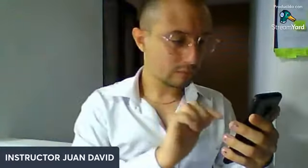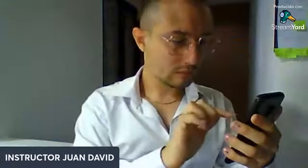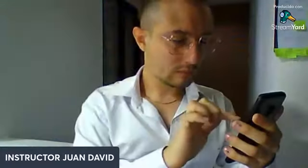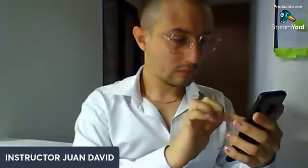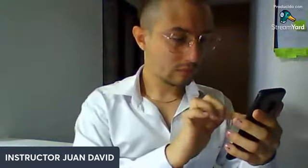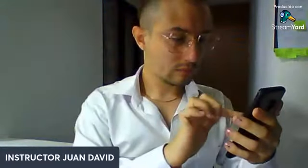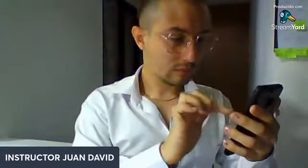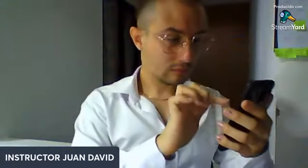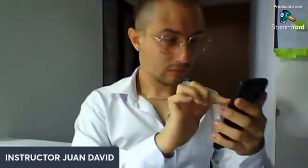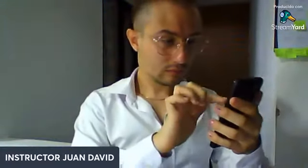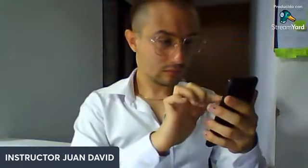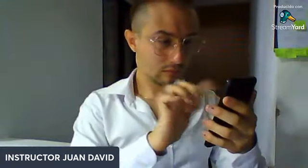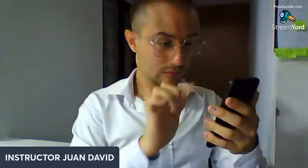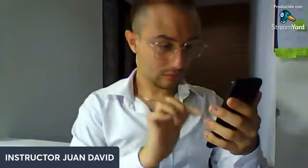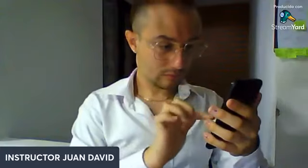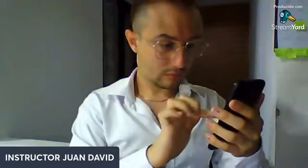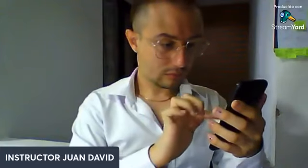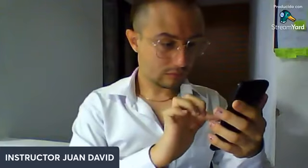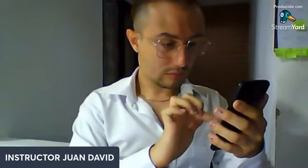el teléfono.